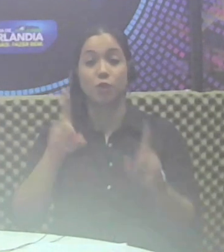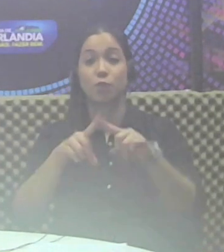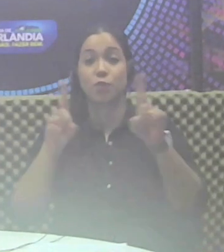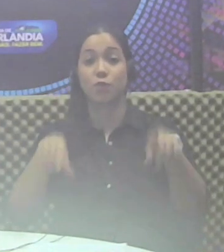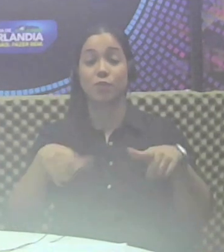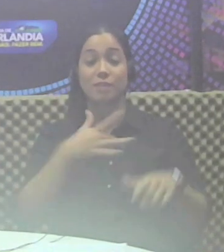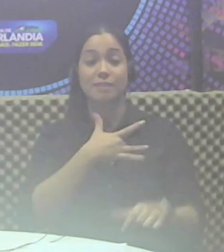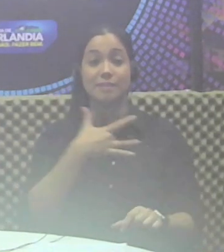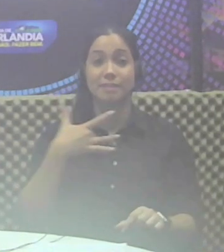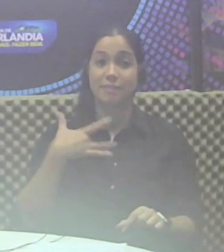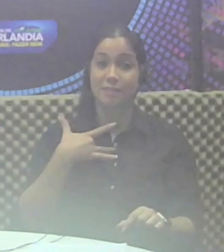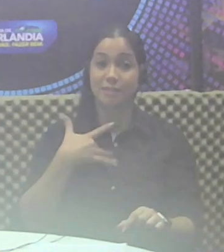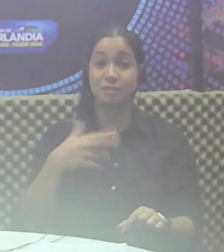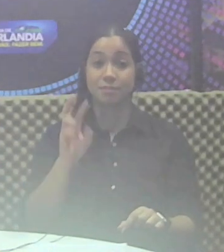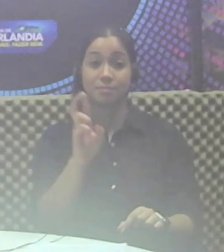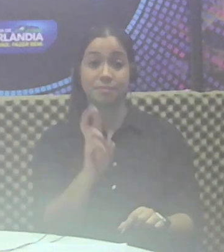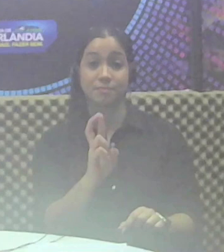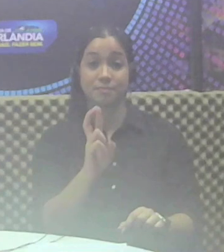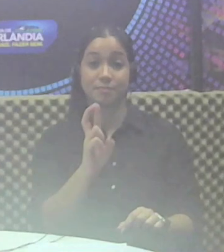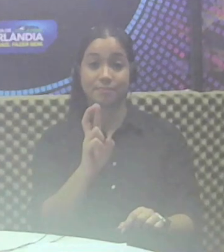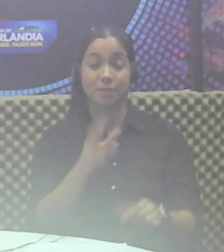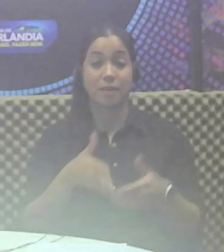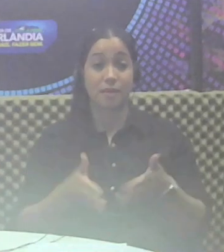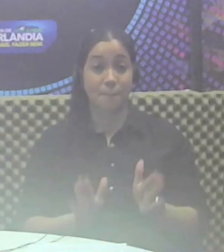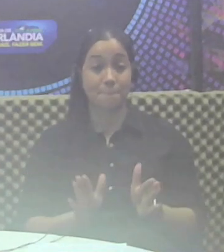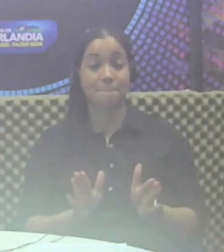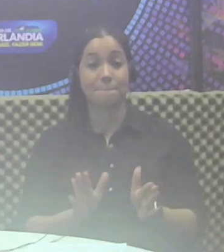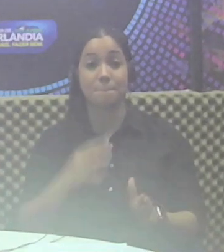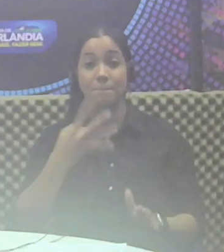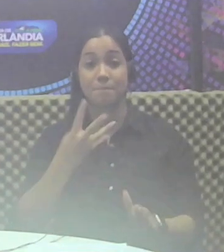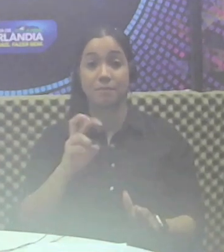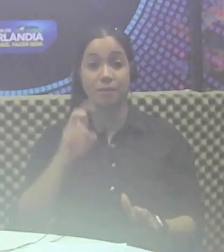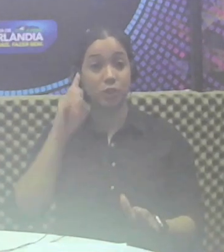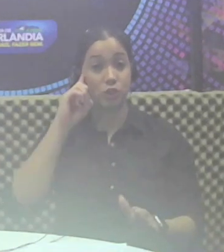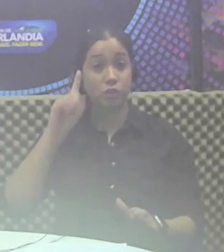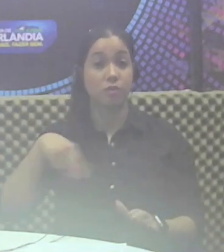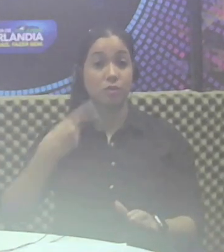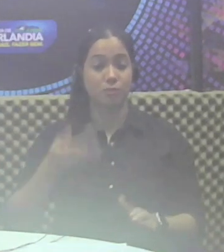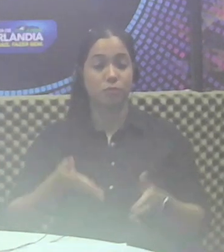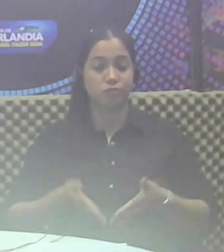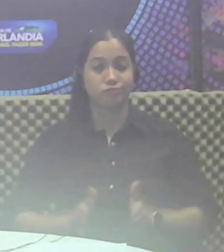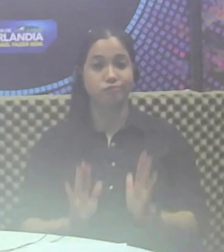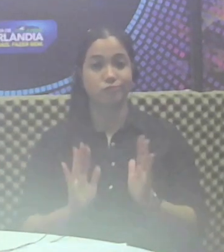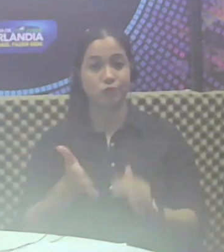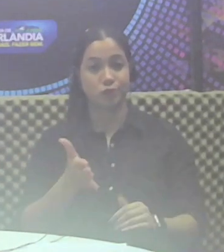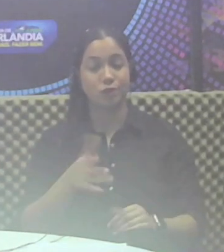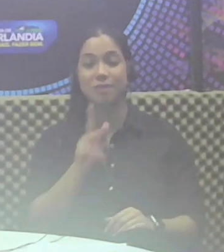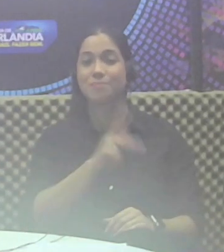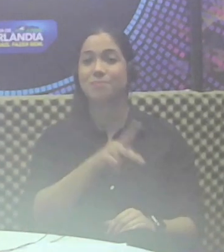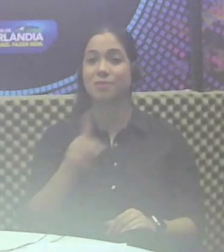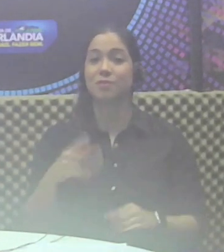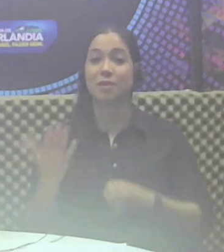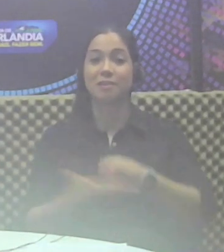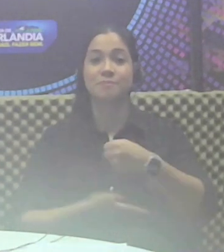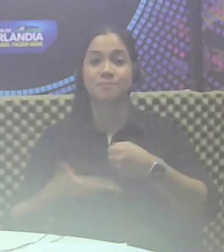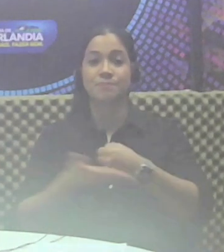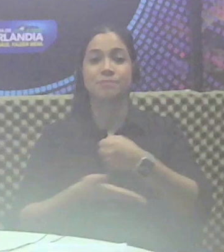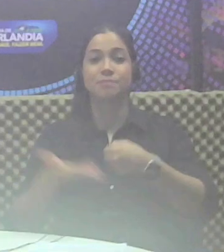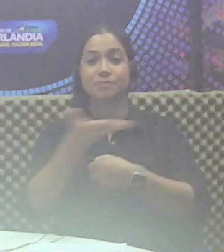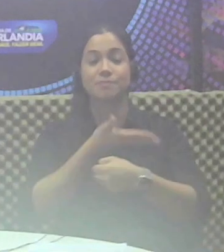saúde, gestantes, puérperas com 45 dias após o parto, professores do ensino básico e